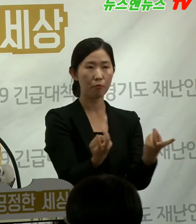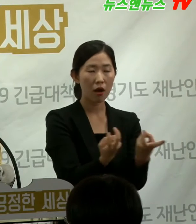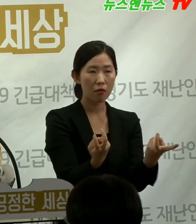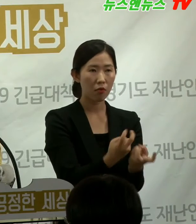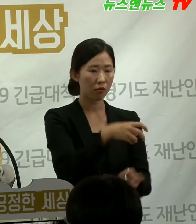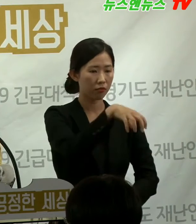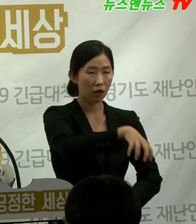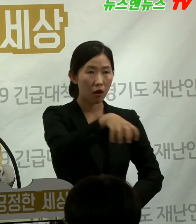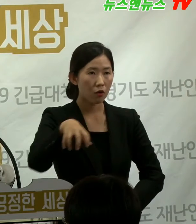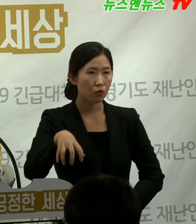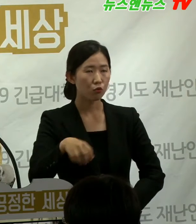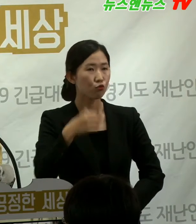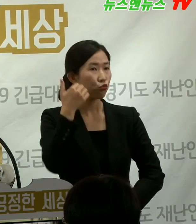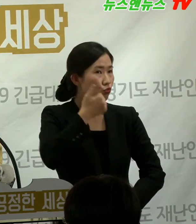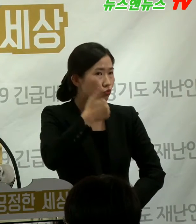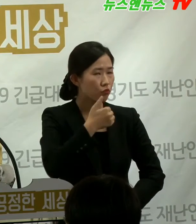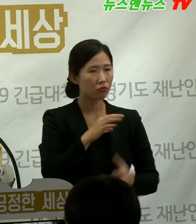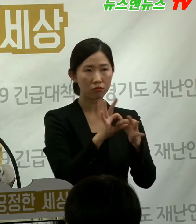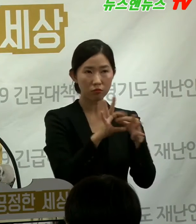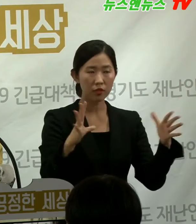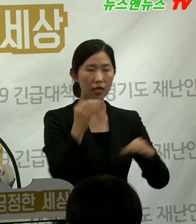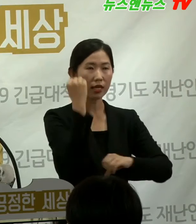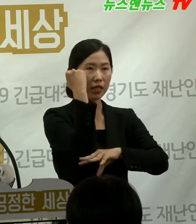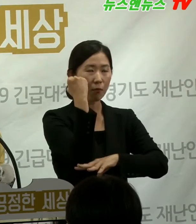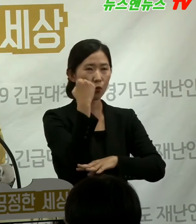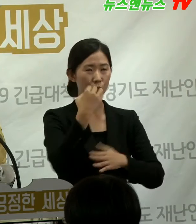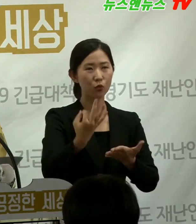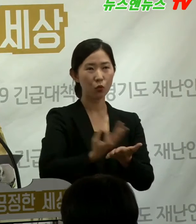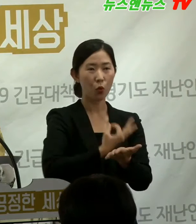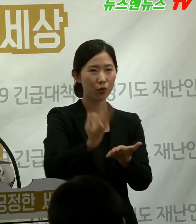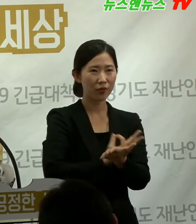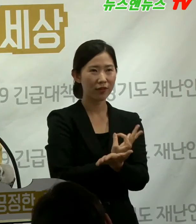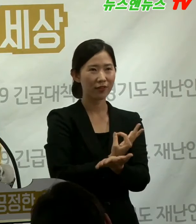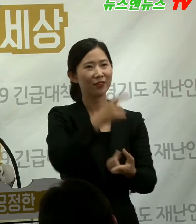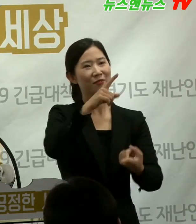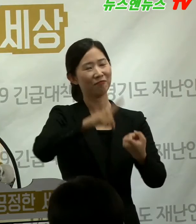상대를 가리지 않고 기본소득 끝장 토론을 공개 제안합니다.